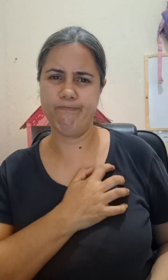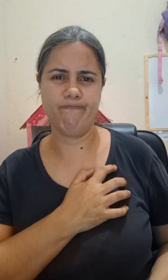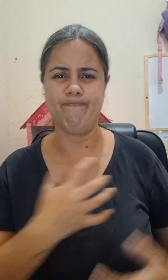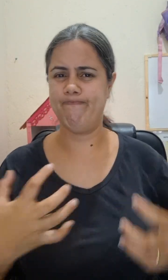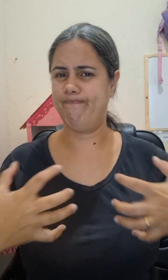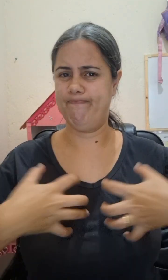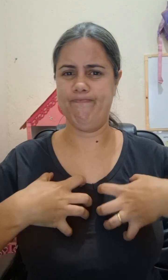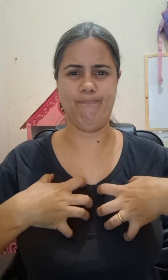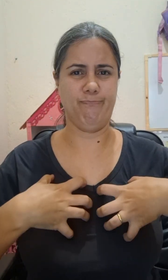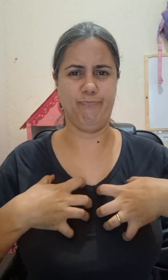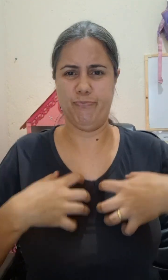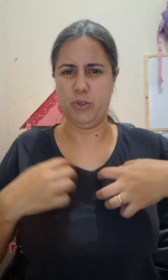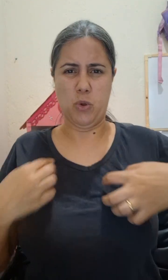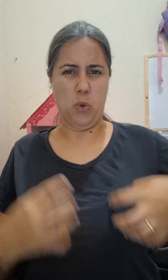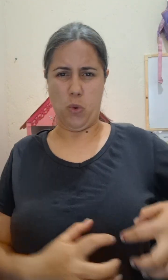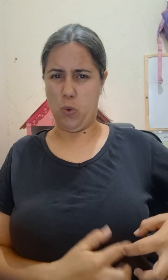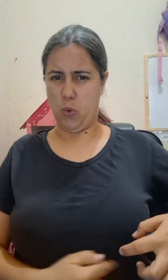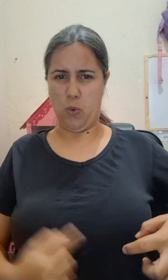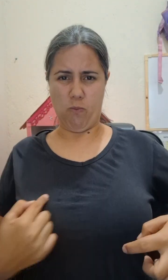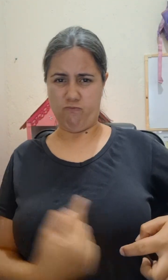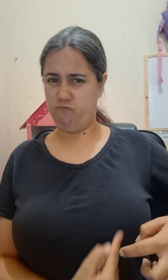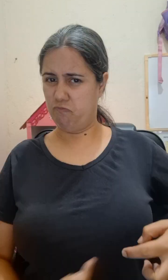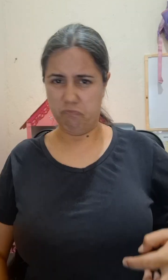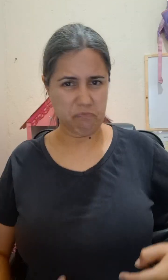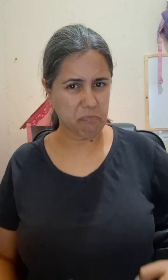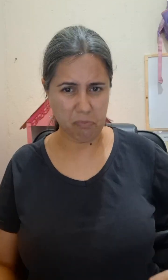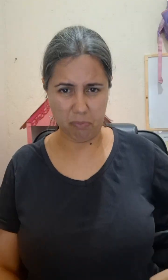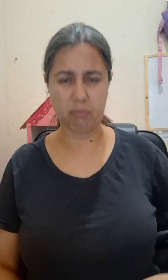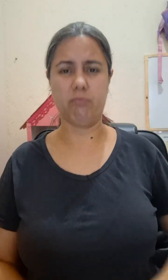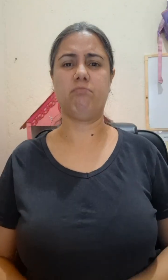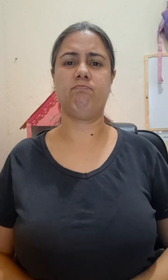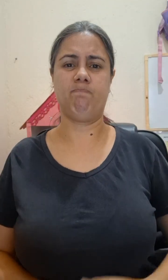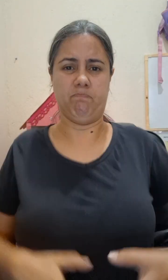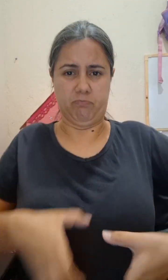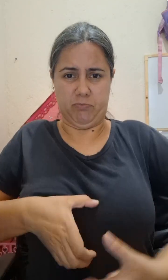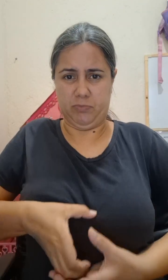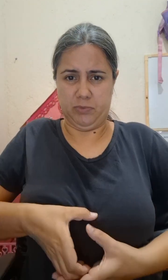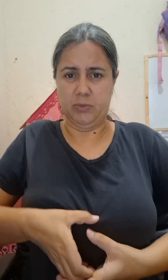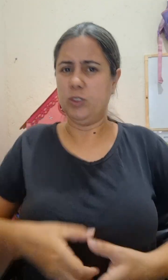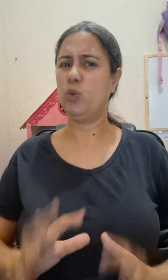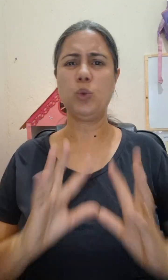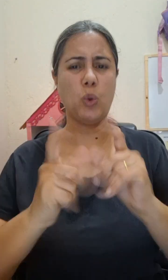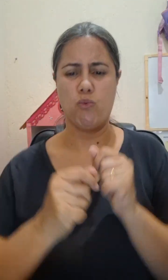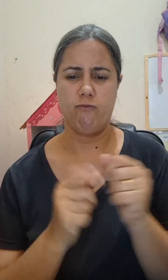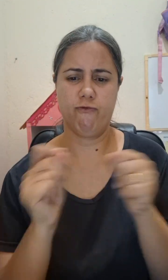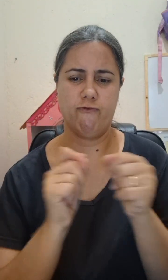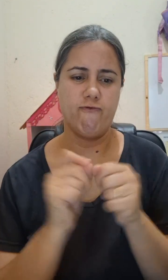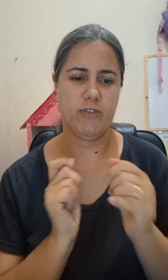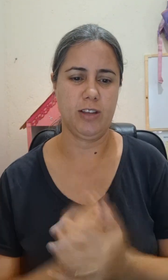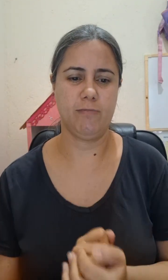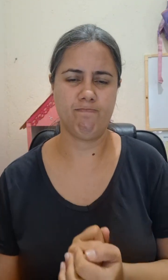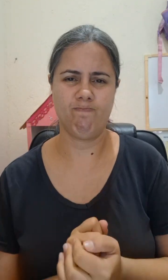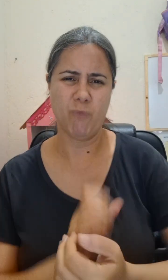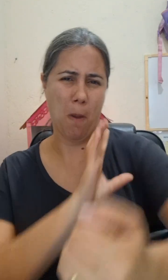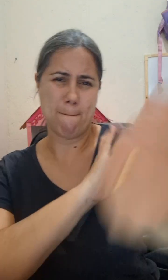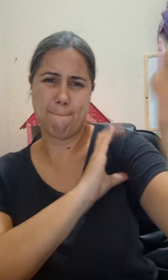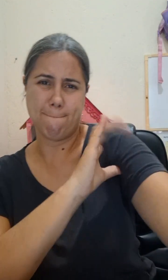criando o homem, os órgãos, o coração, os pulmões, tudo aqui dentro, intestino,